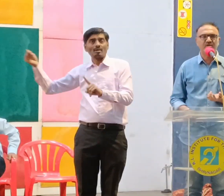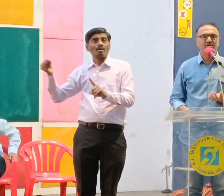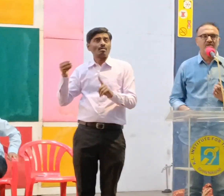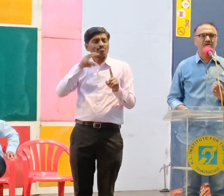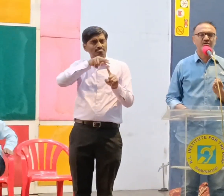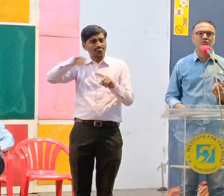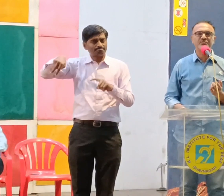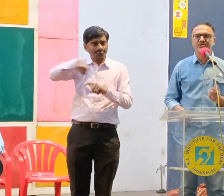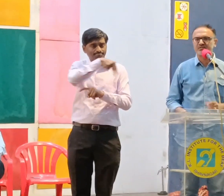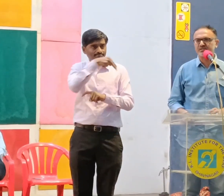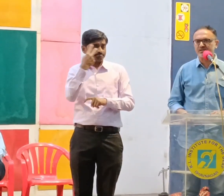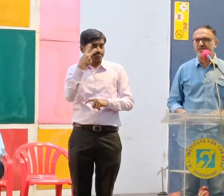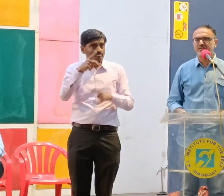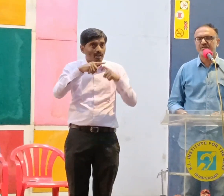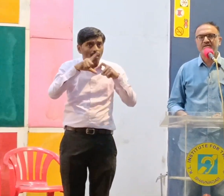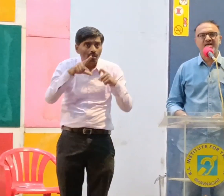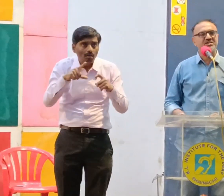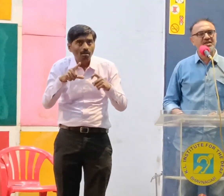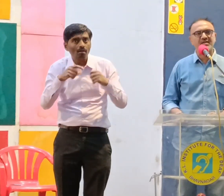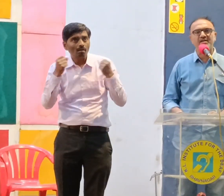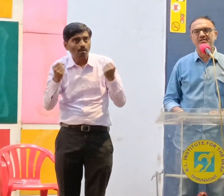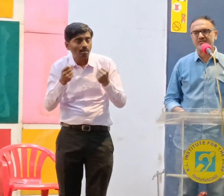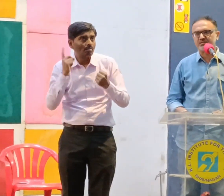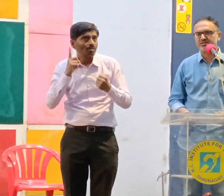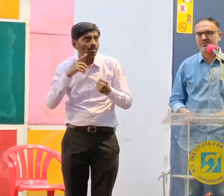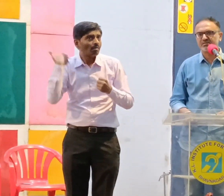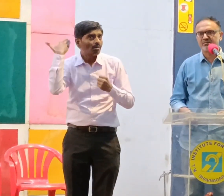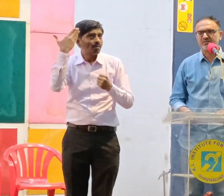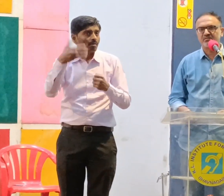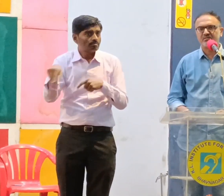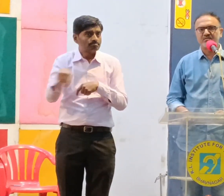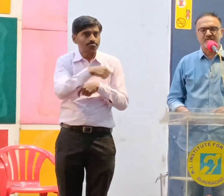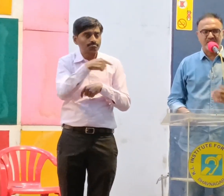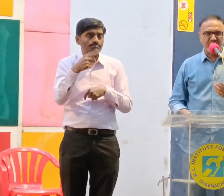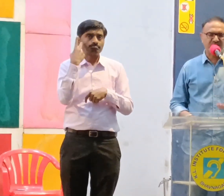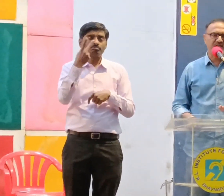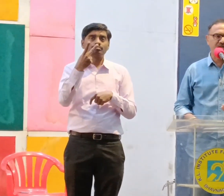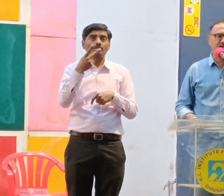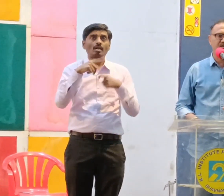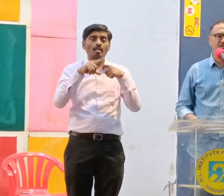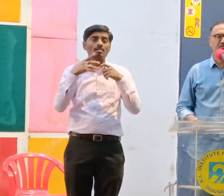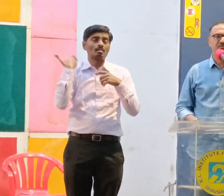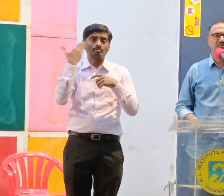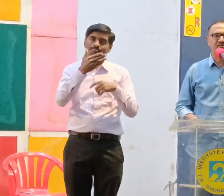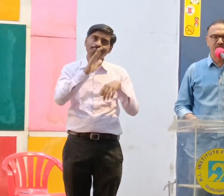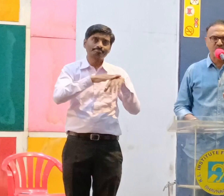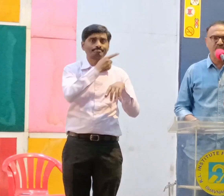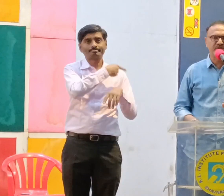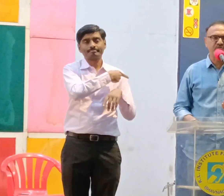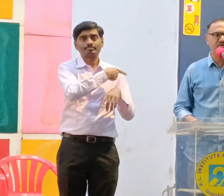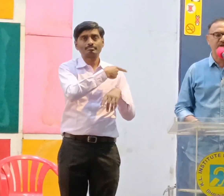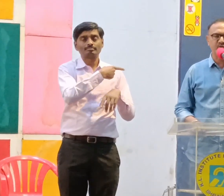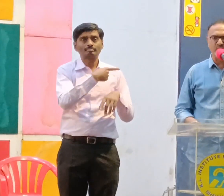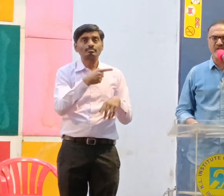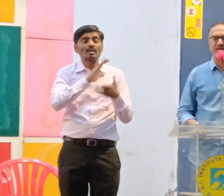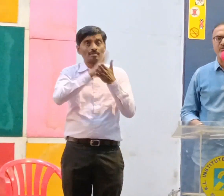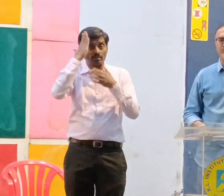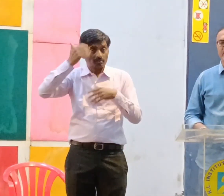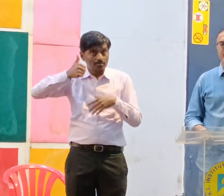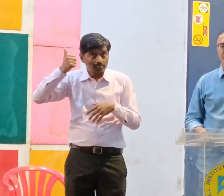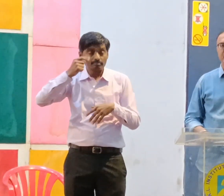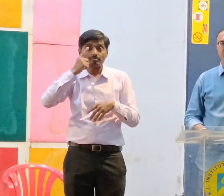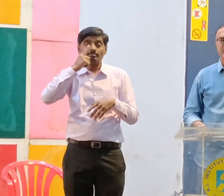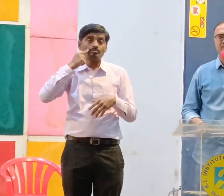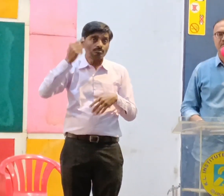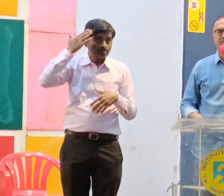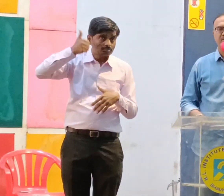લોકો અને ખૂબ સરસ રીતે આ શાળા કાર્યરત છે. આ શાળાના ગૃહપતિ હોય, ગૃહમાતા